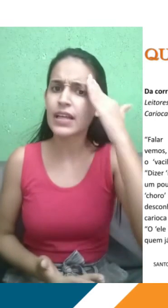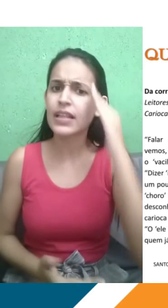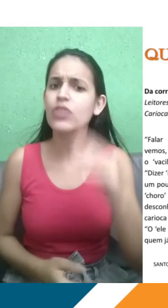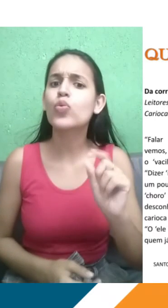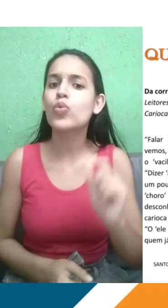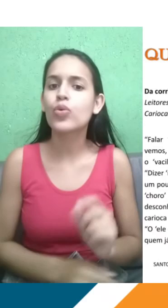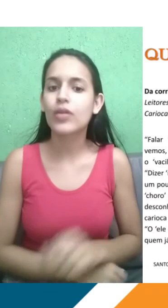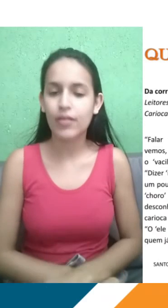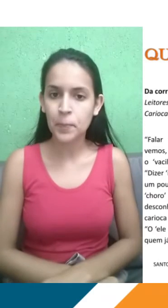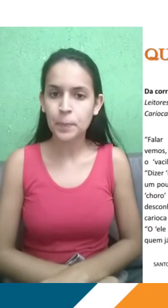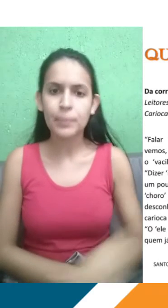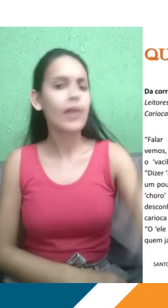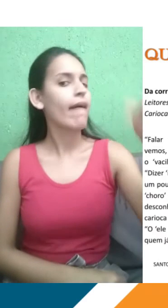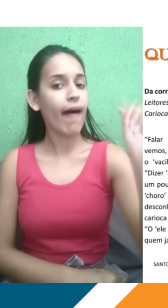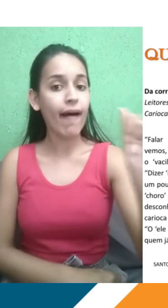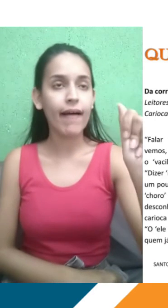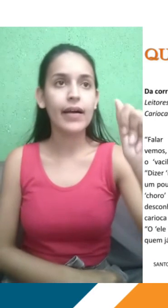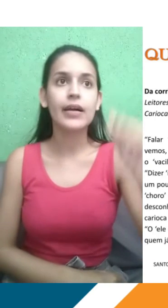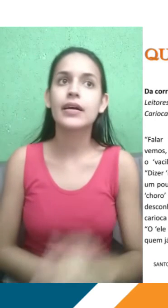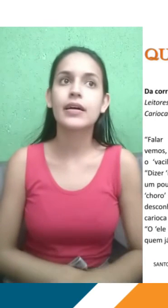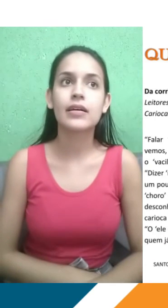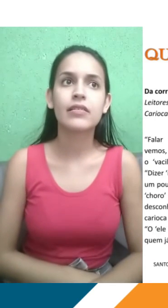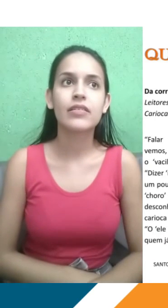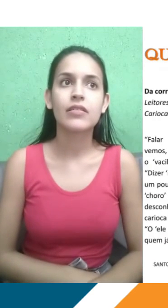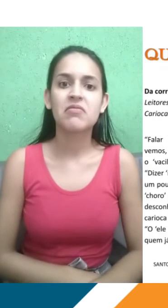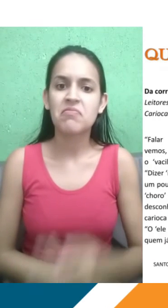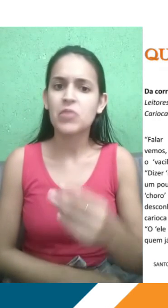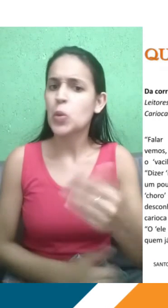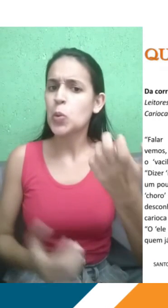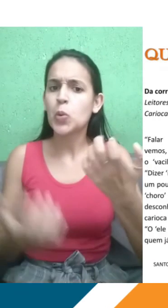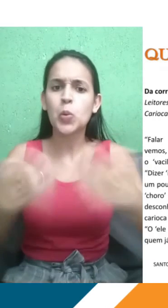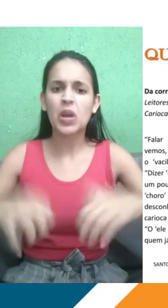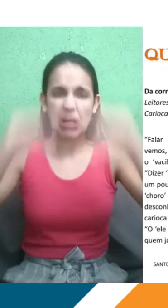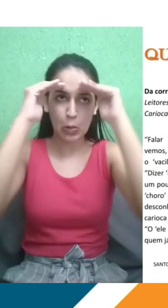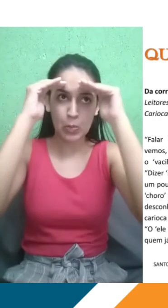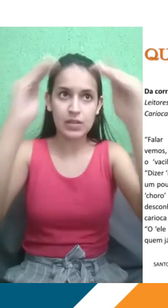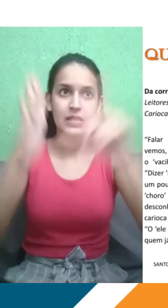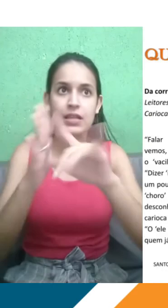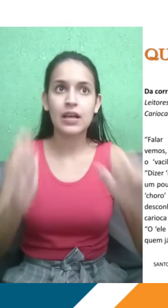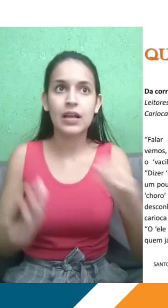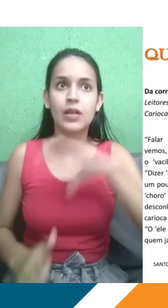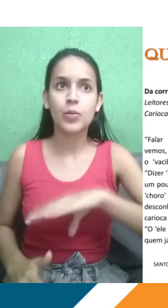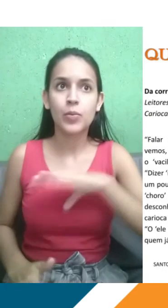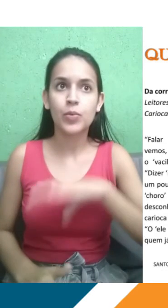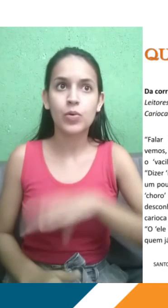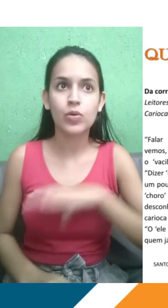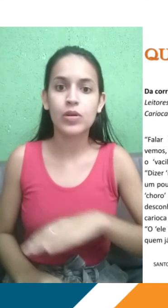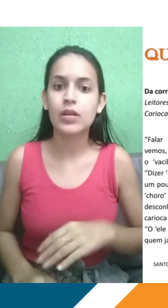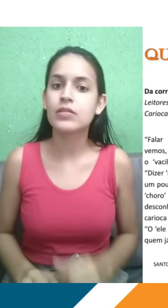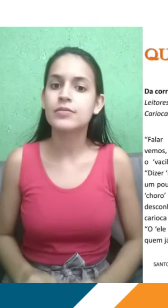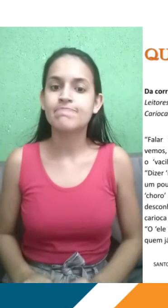dos falantes. D. Identificação de usos linguísticos próprios da tradição cultural carioca.